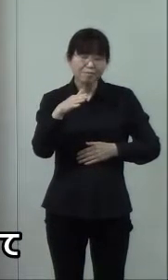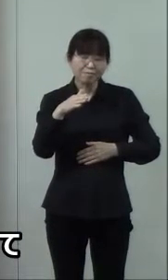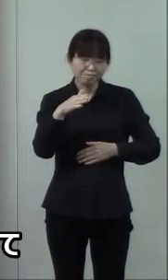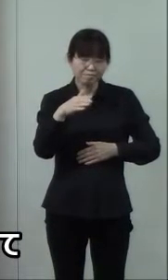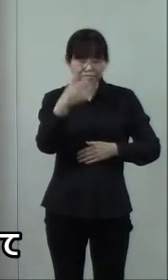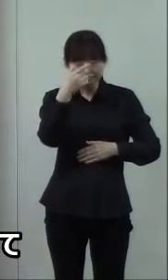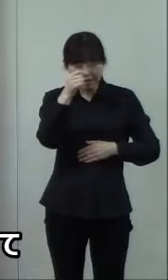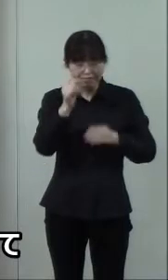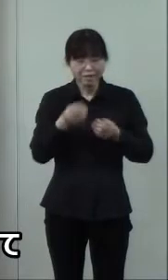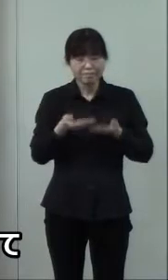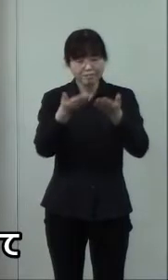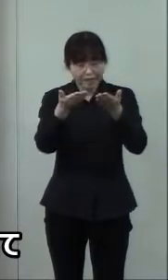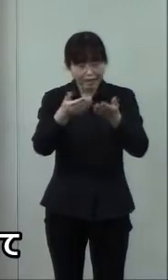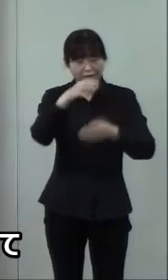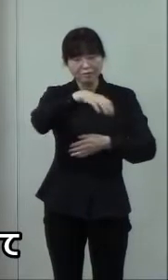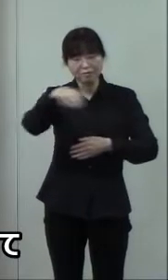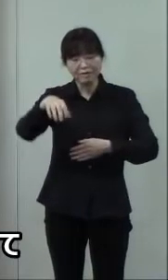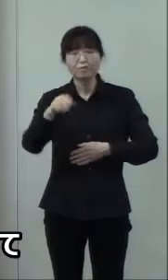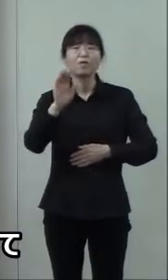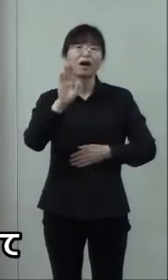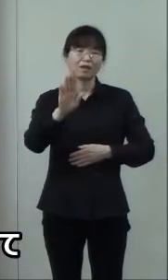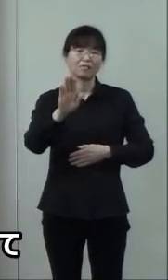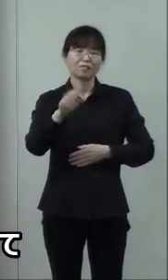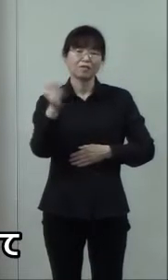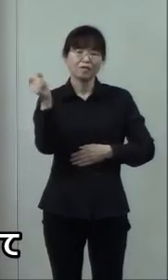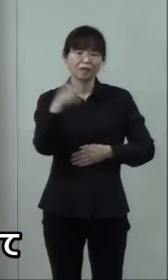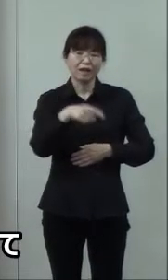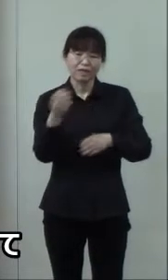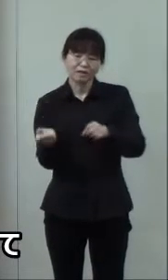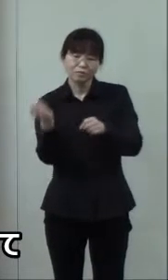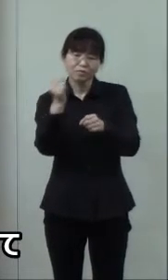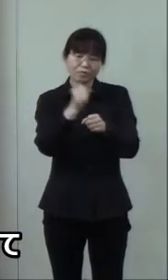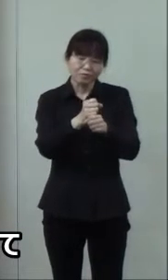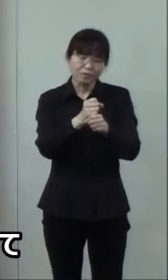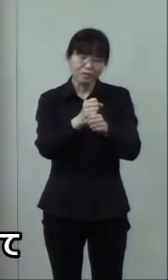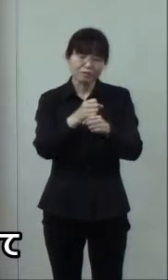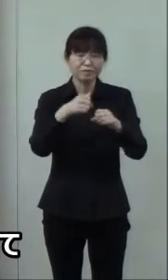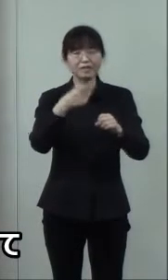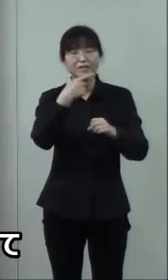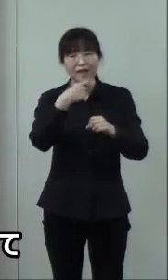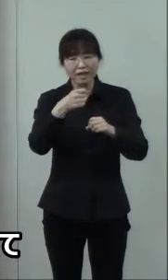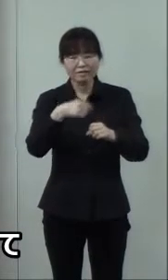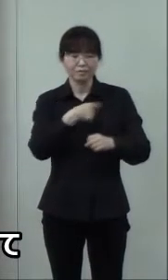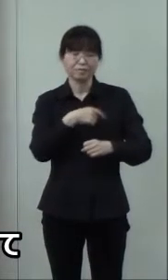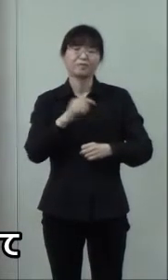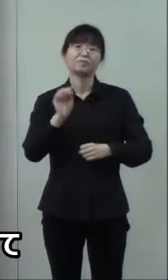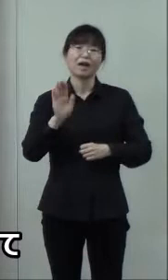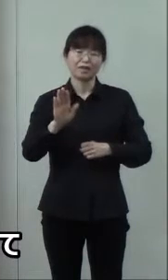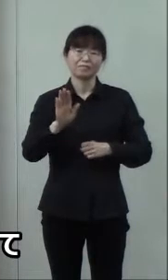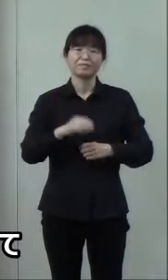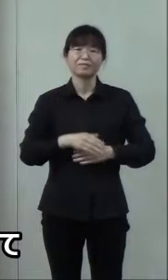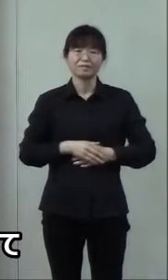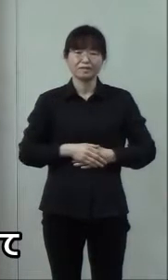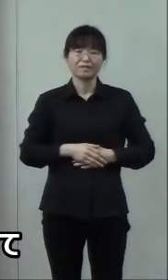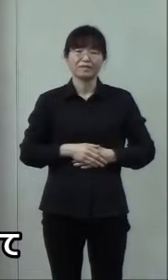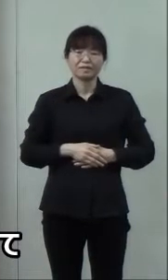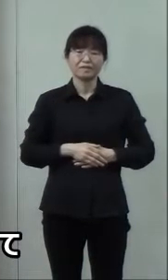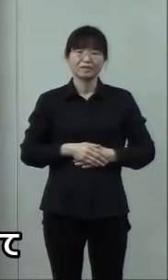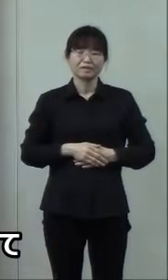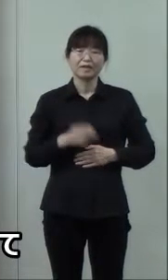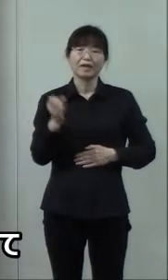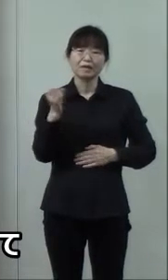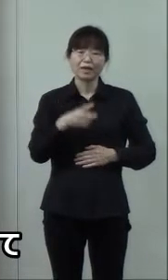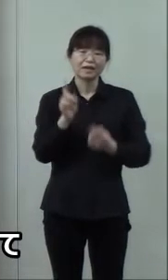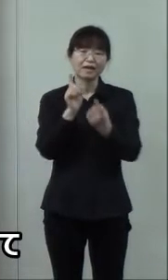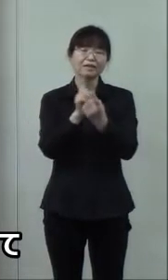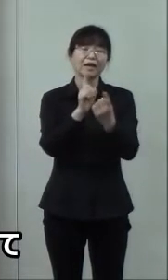もあろうかと思いますけれども、早く復旧させていきたいというこの災害、それを通じて対応していただいた